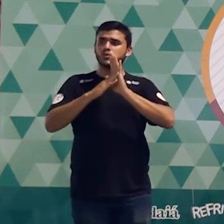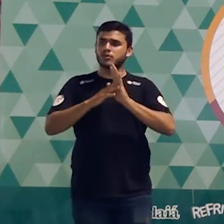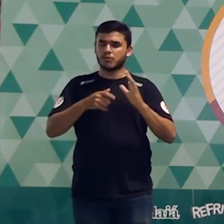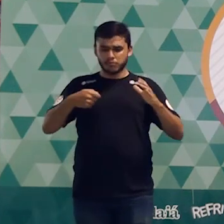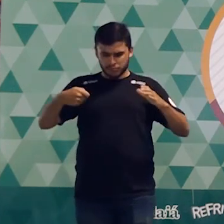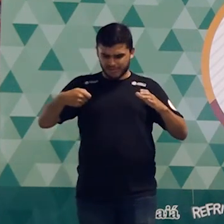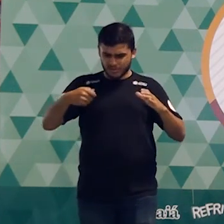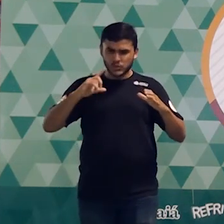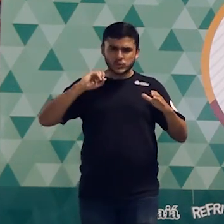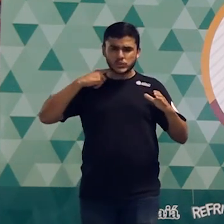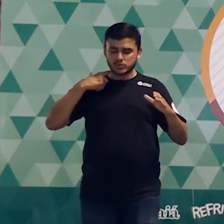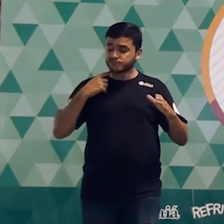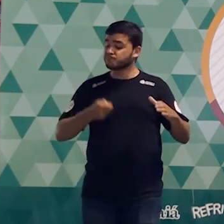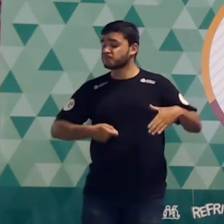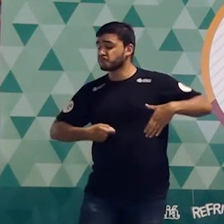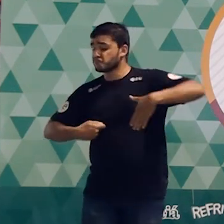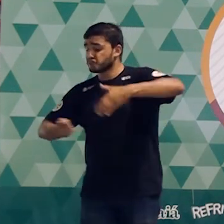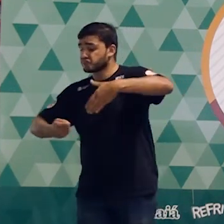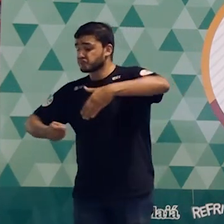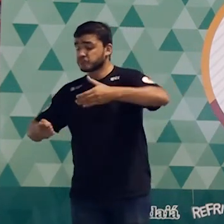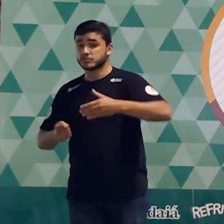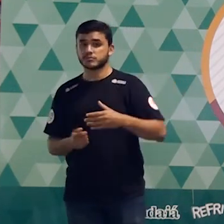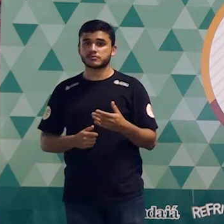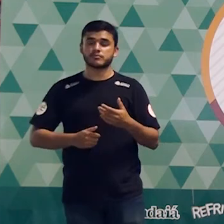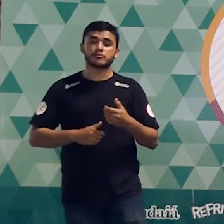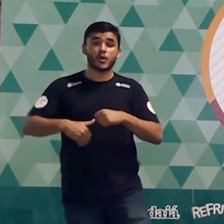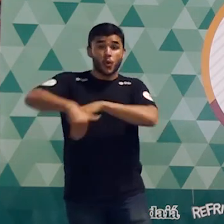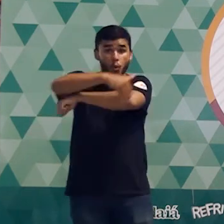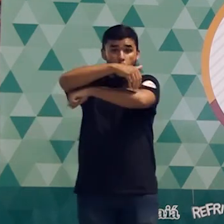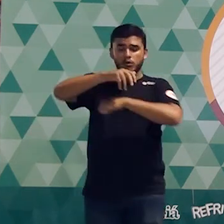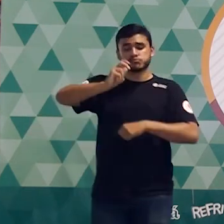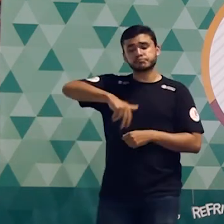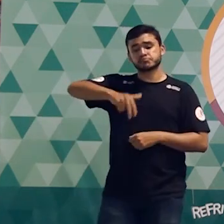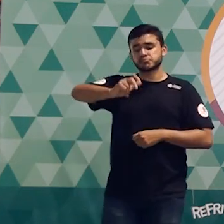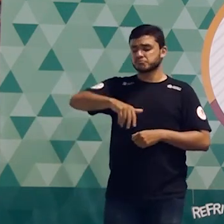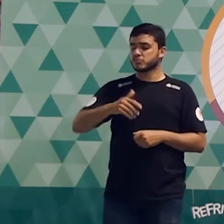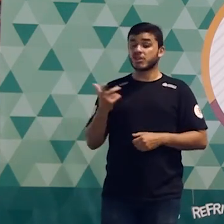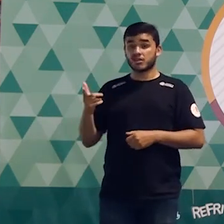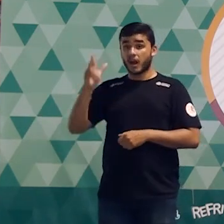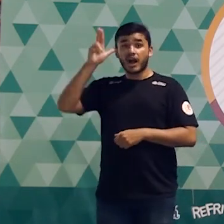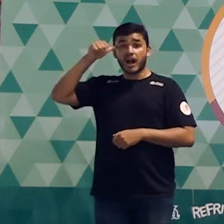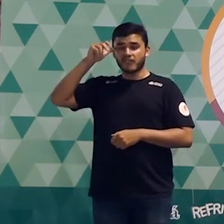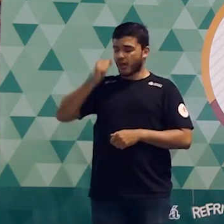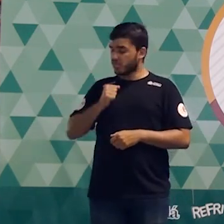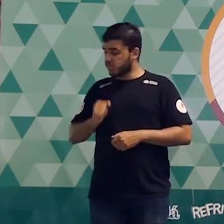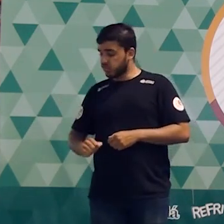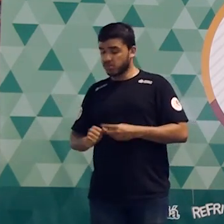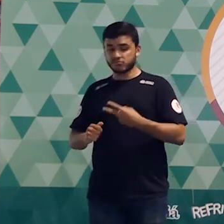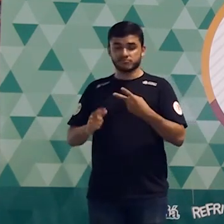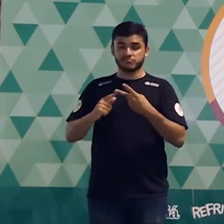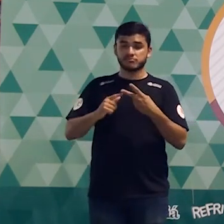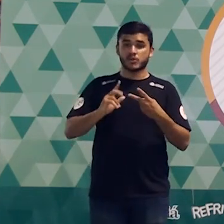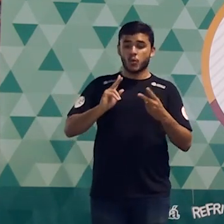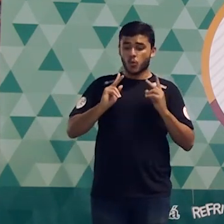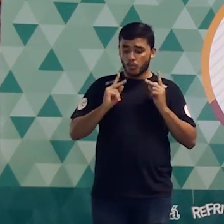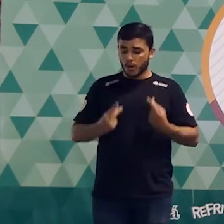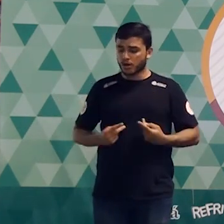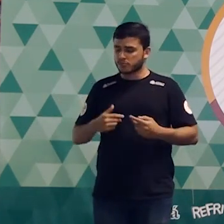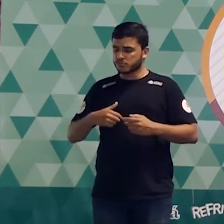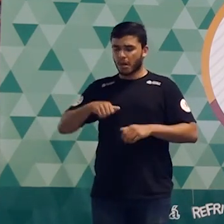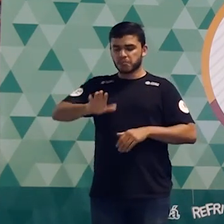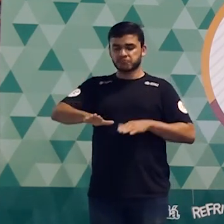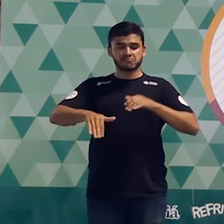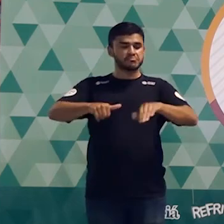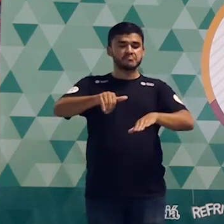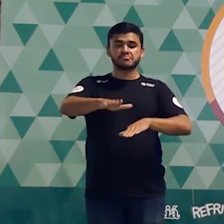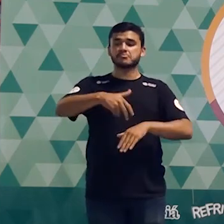certo? Só que você andava na rua, onde você tinha da fezes de cavalo, as fezes humanas, a todo o resto das coisas, e o cara andava lá, pisando